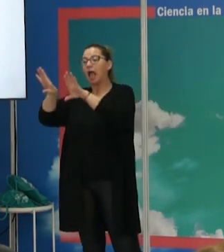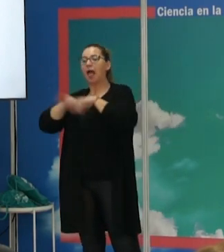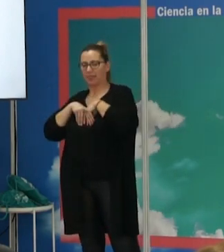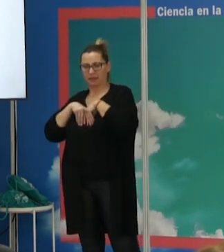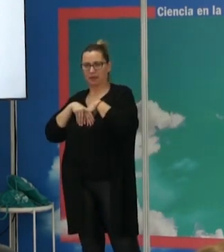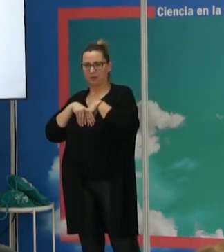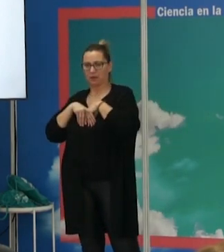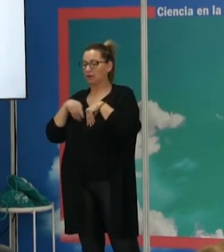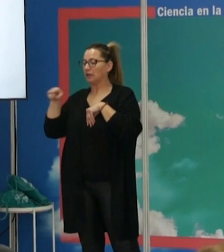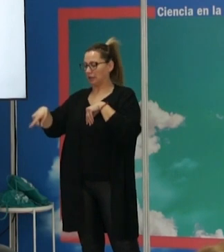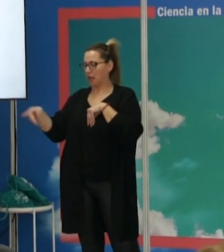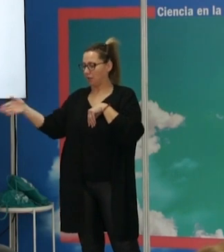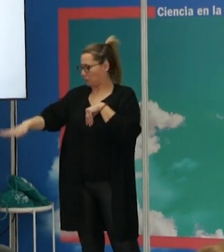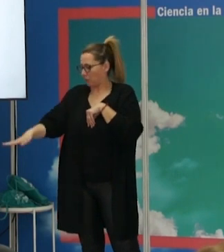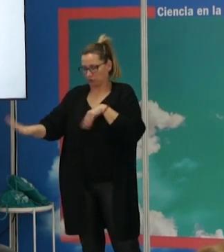considerarlo como muerto.